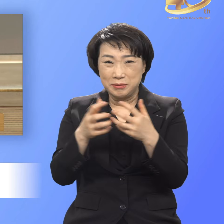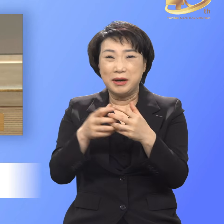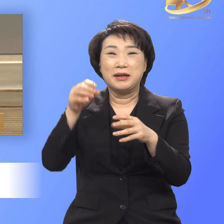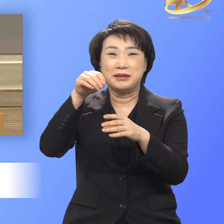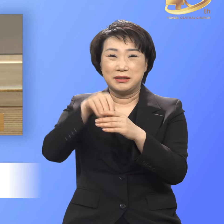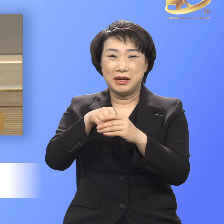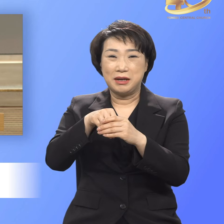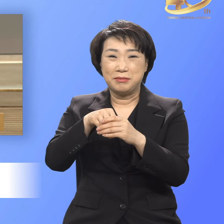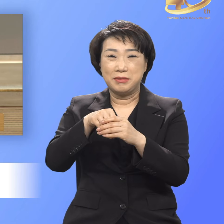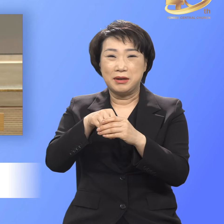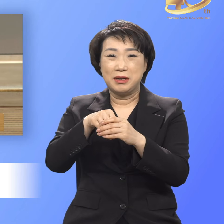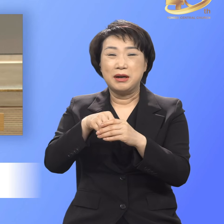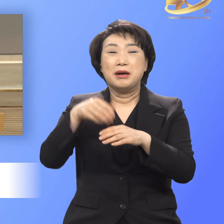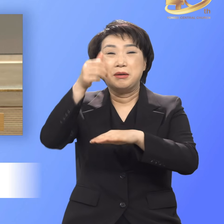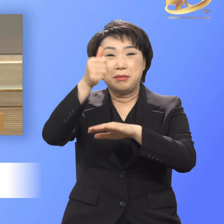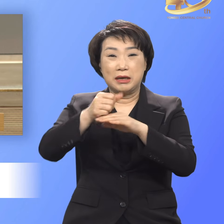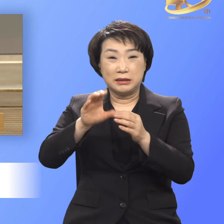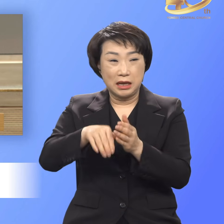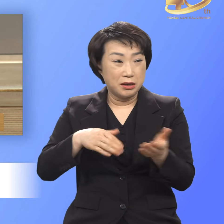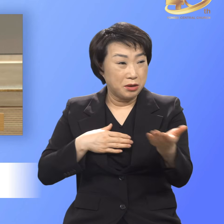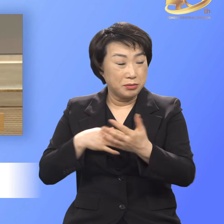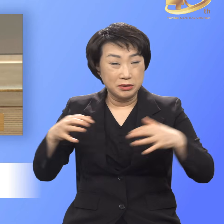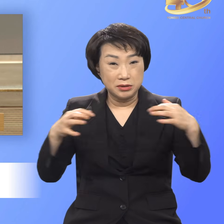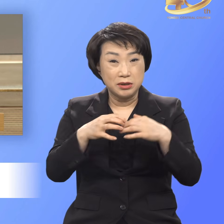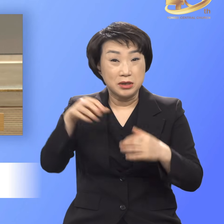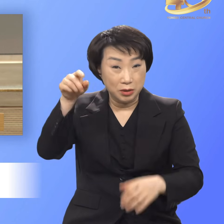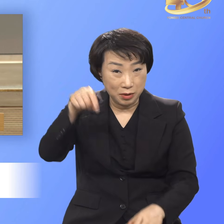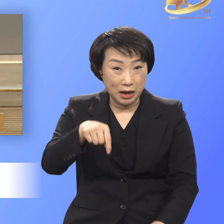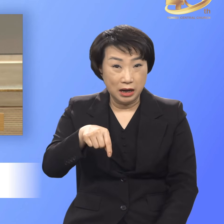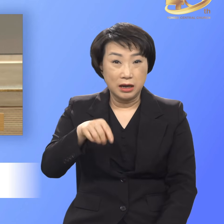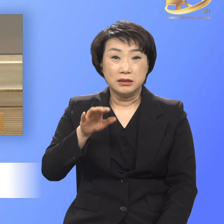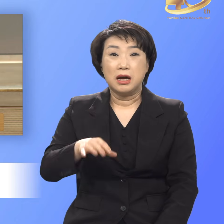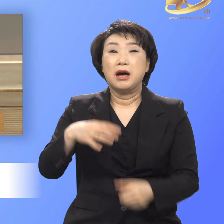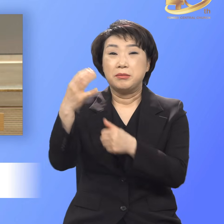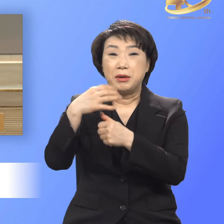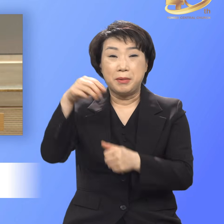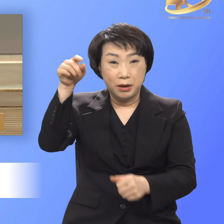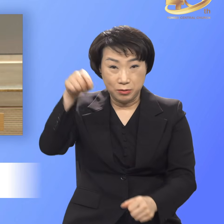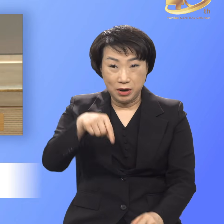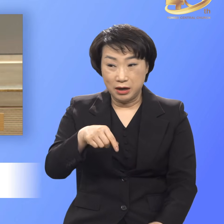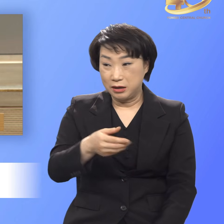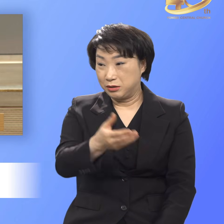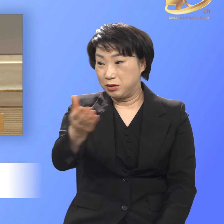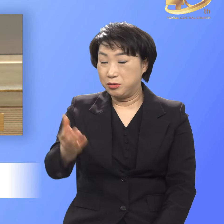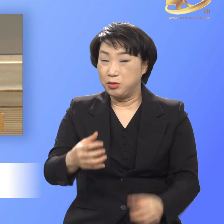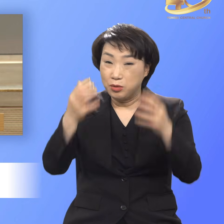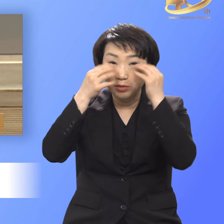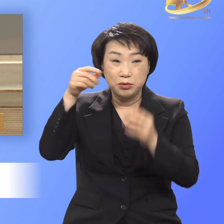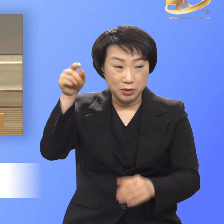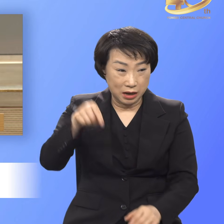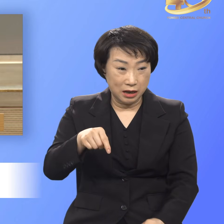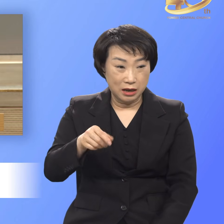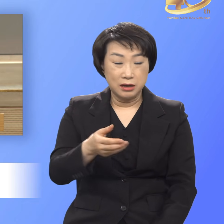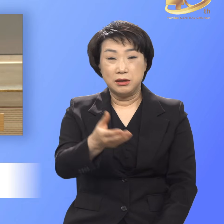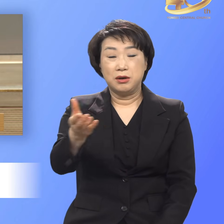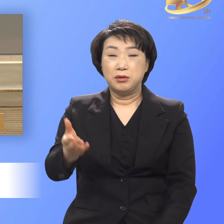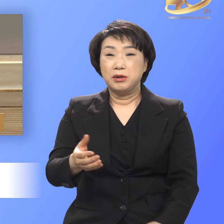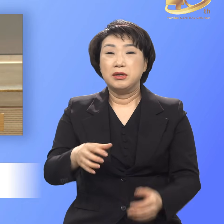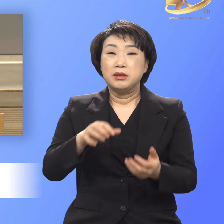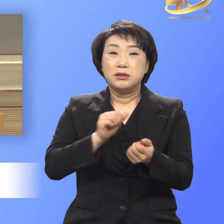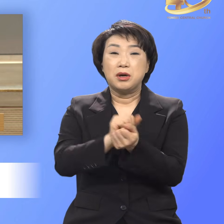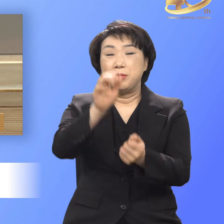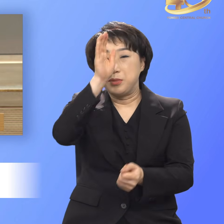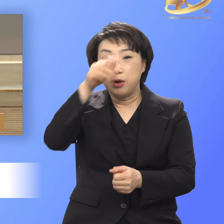담긴 마지막 때는 전쟁이 온대, 핍박이 온대, 고통이 온대,